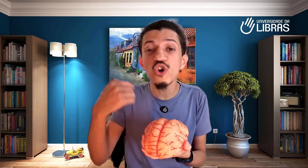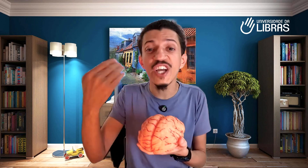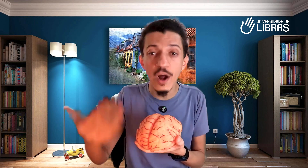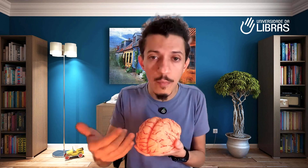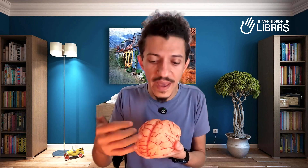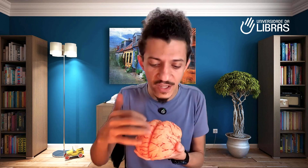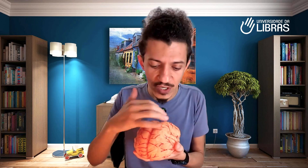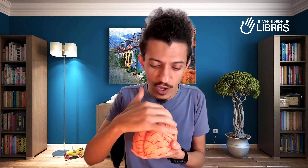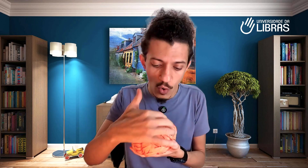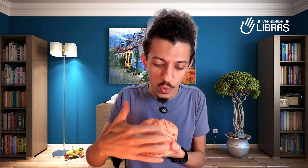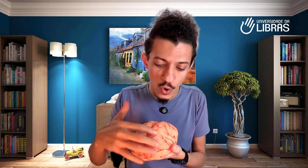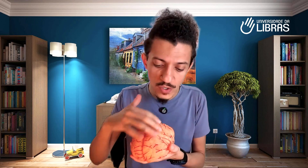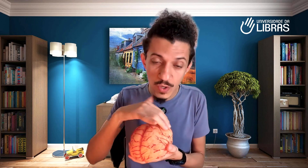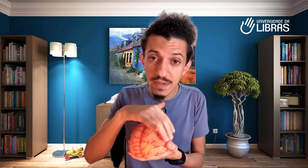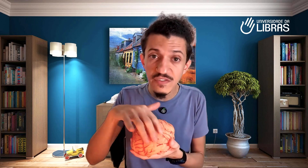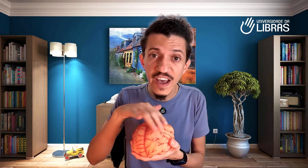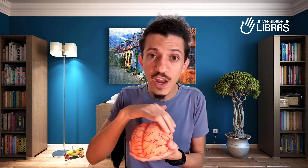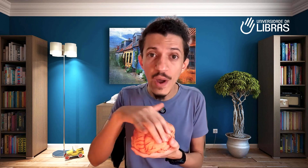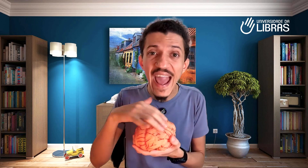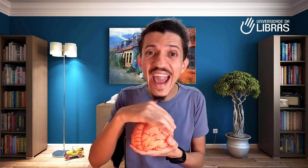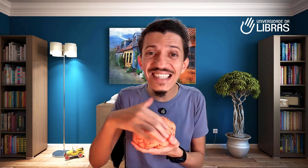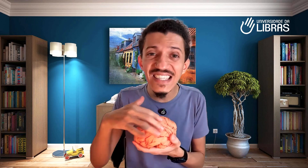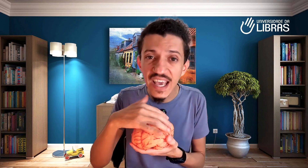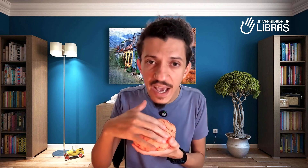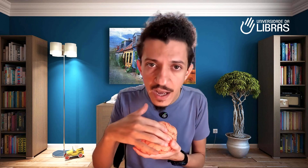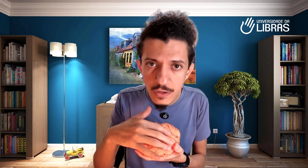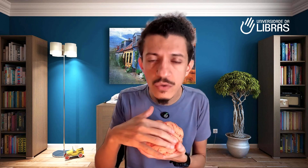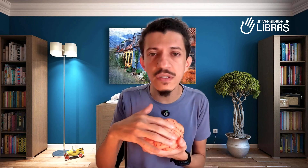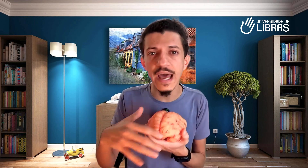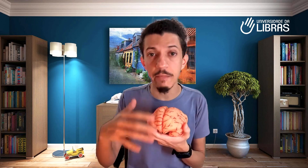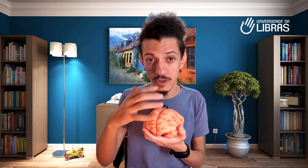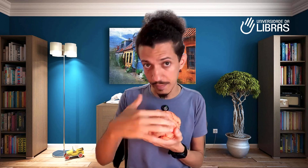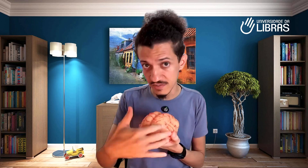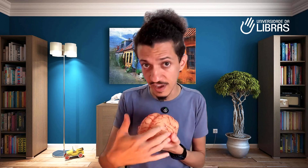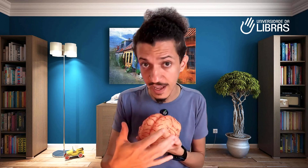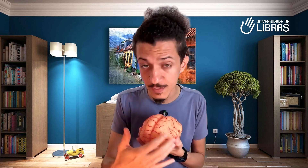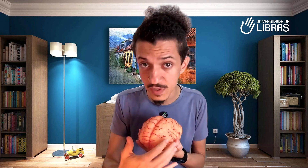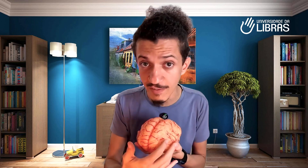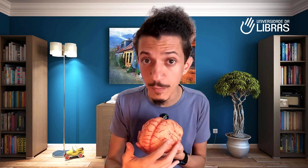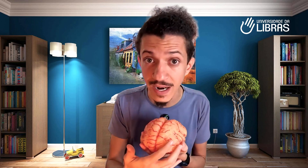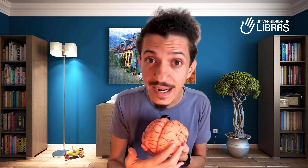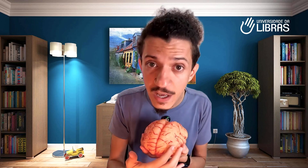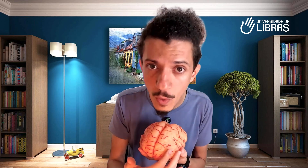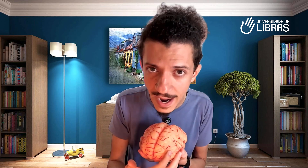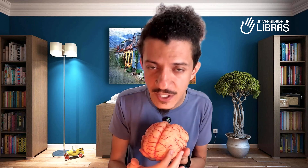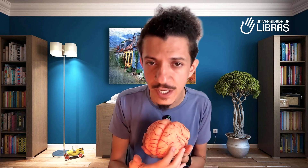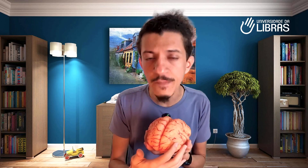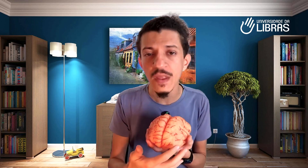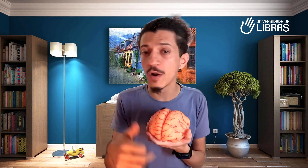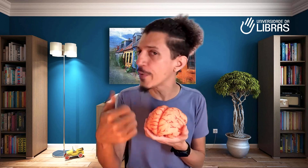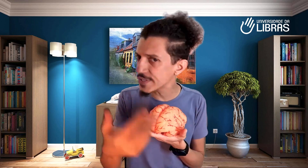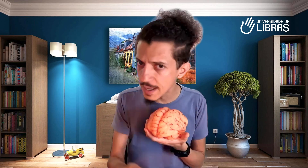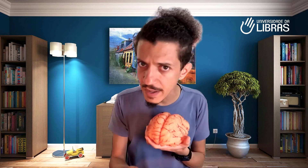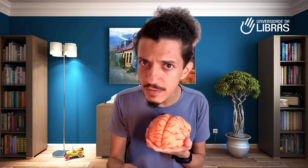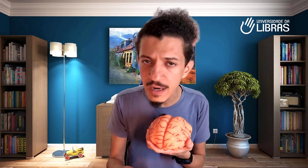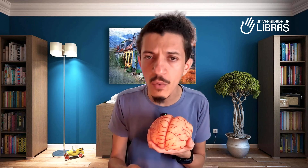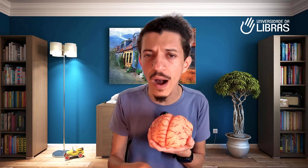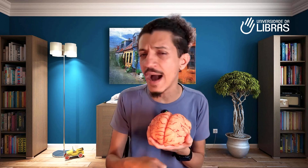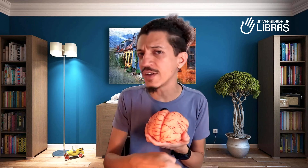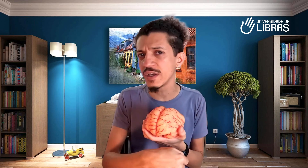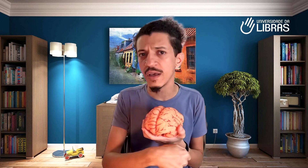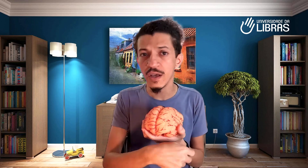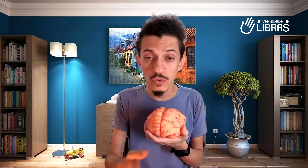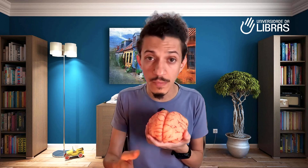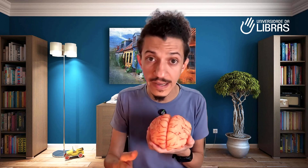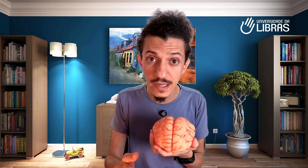ou geralmente o nosso hemisfério esquerdo do cérebro, que é o hemisfério é responsável pela linguagem, pelo processamento da